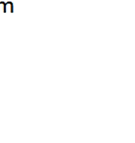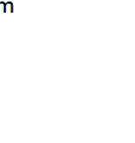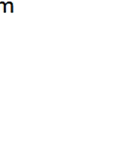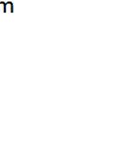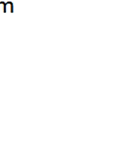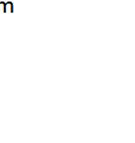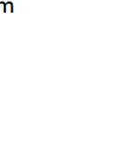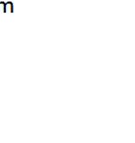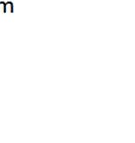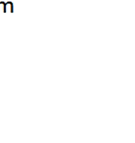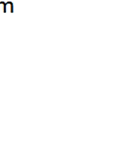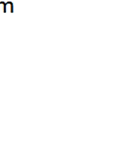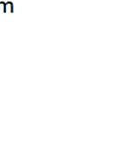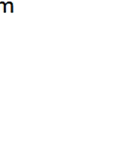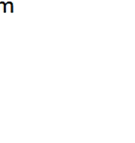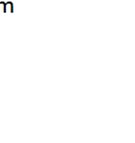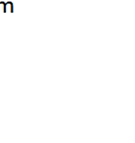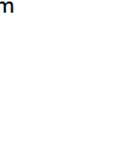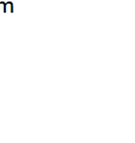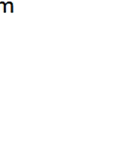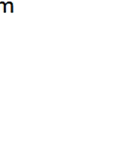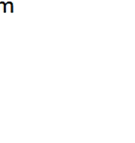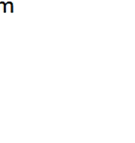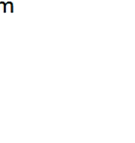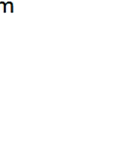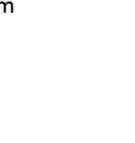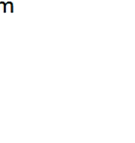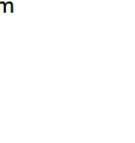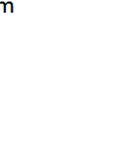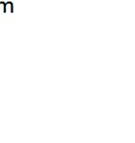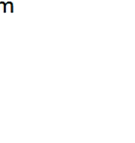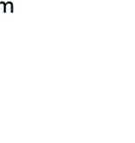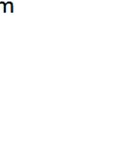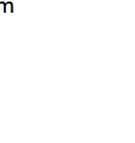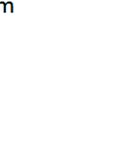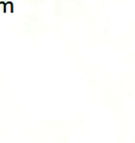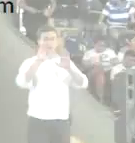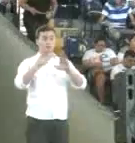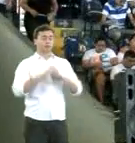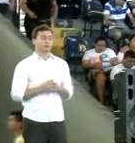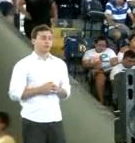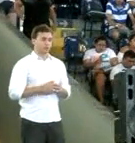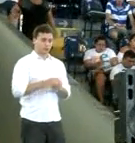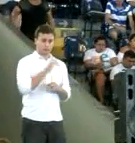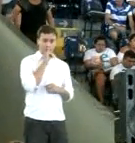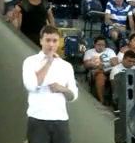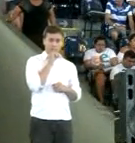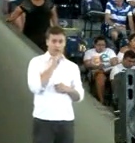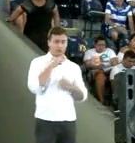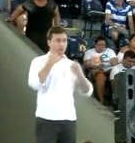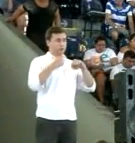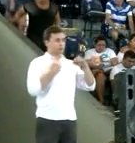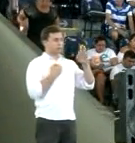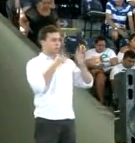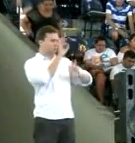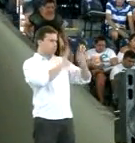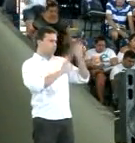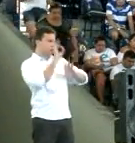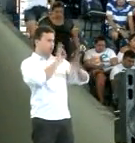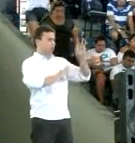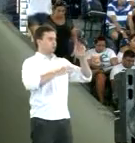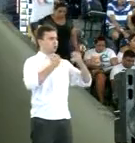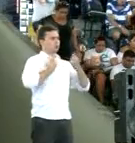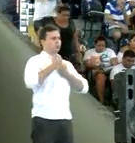de 200. Só uma visãozinha teórica, rápida. Olha só, primeiro passo, limpeza dos números.